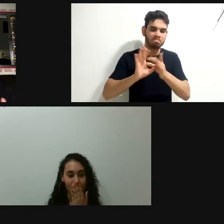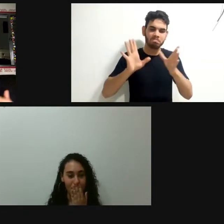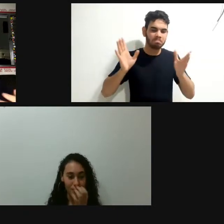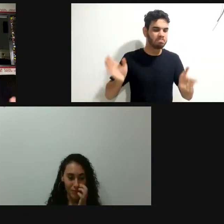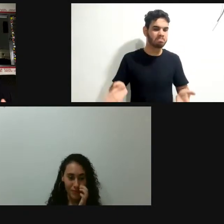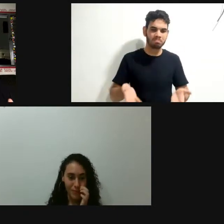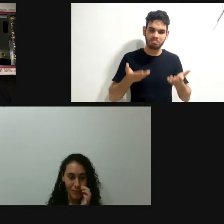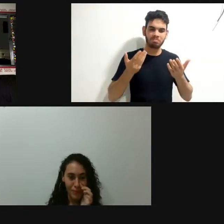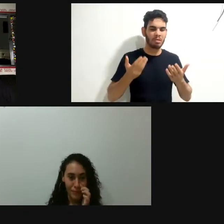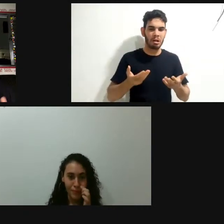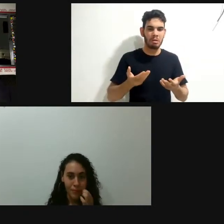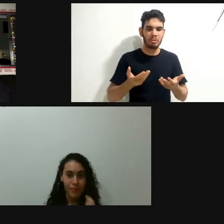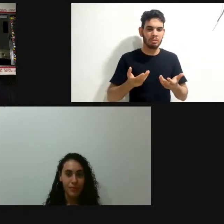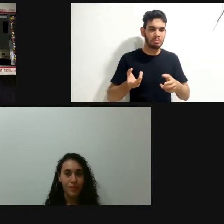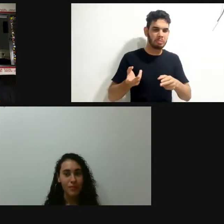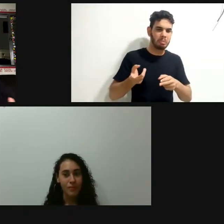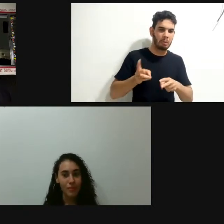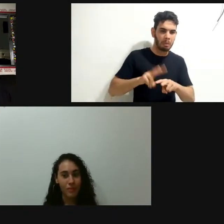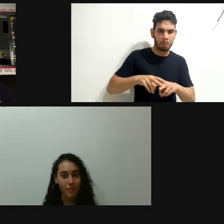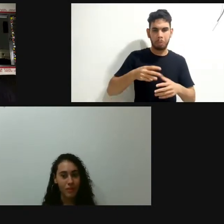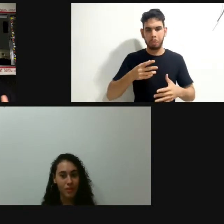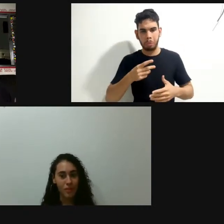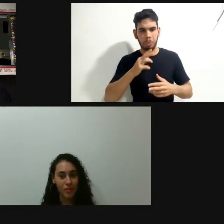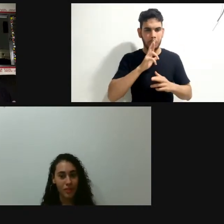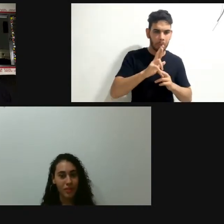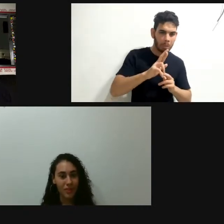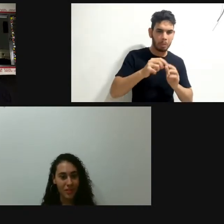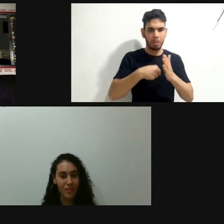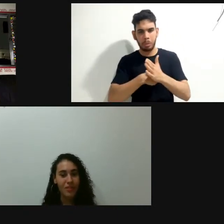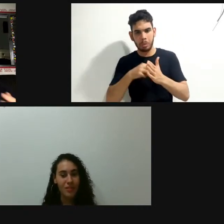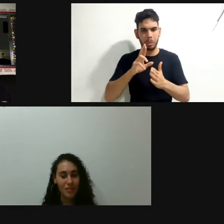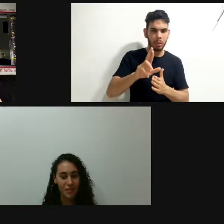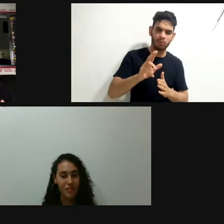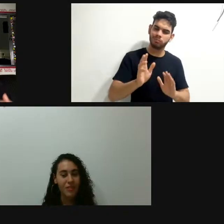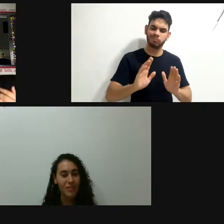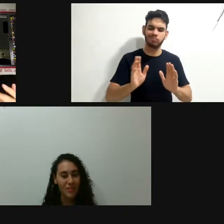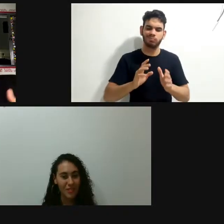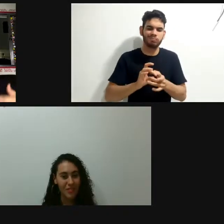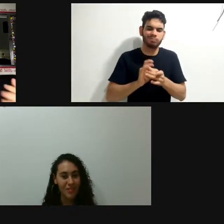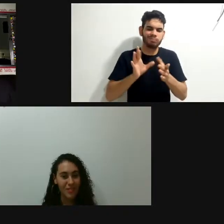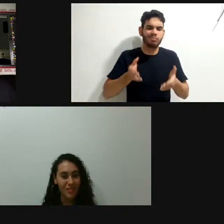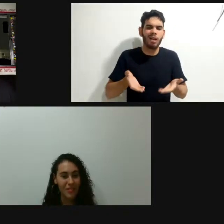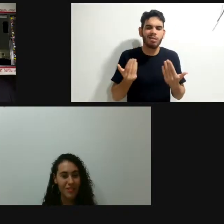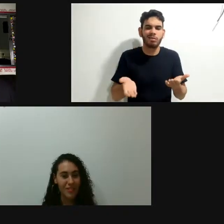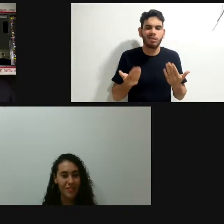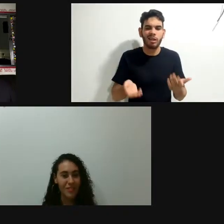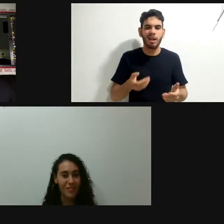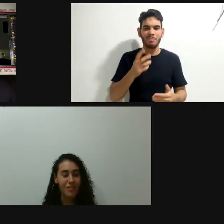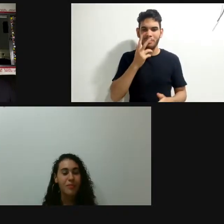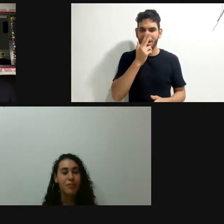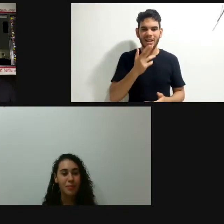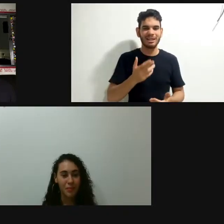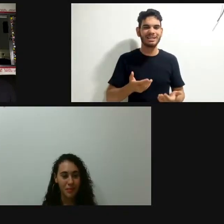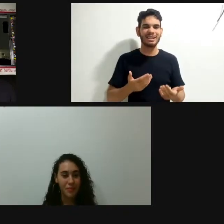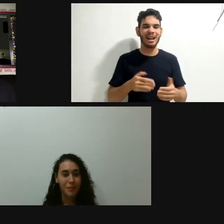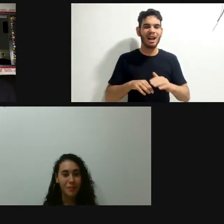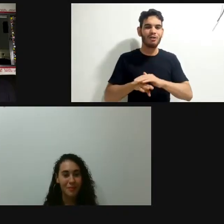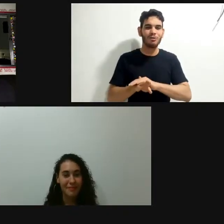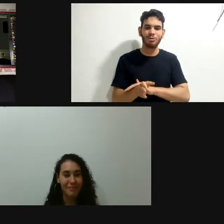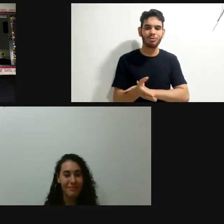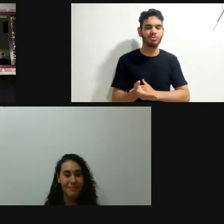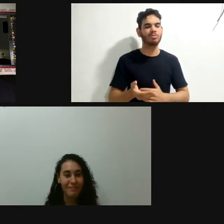presa naquele pergunta-resposta, pergunta-resposta, pergunta-resposta. Eu acho que a conversa tem que ir naturalmente. Então, obrigado a todo mundo que